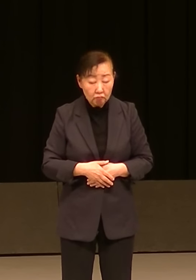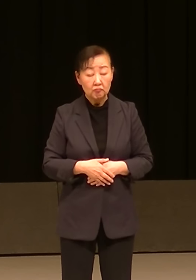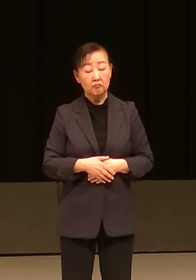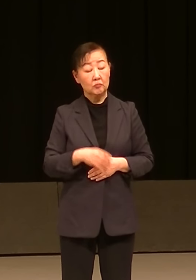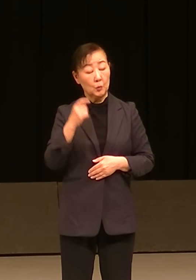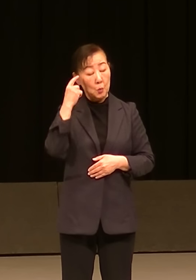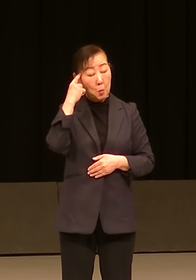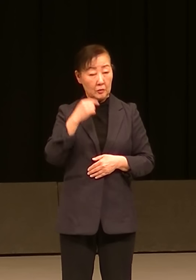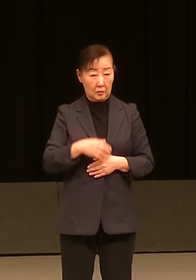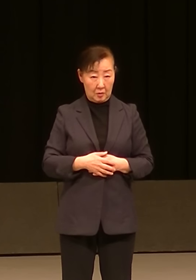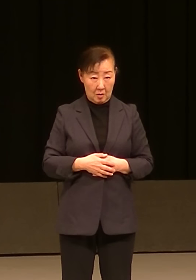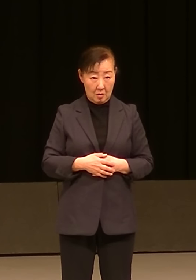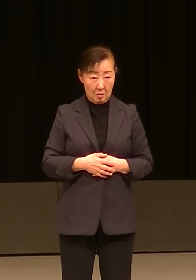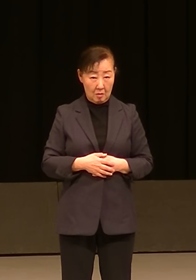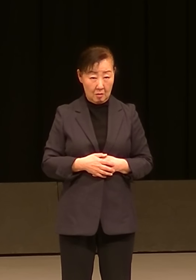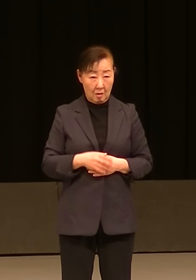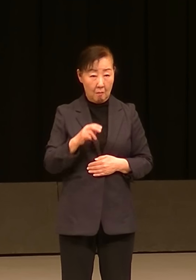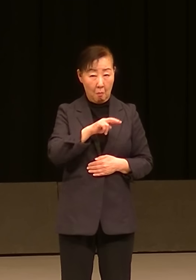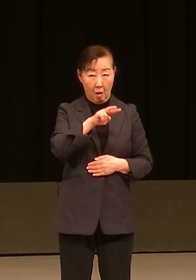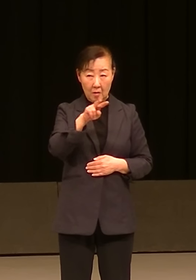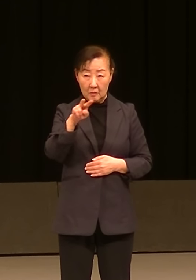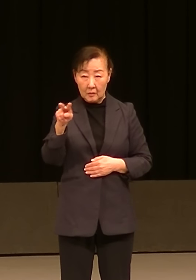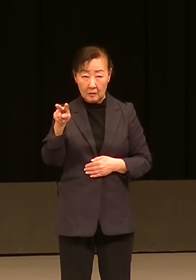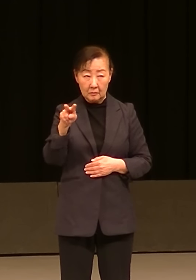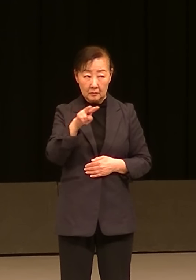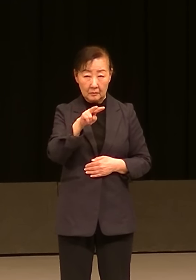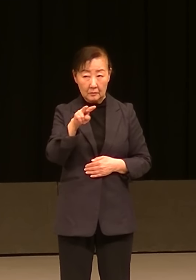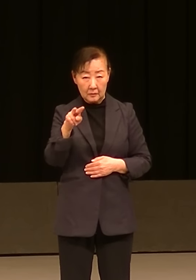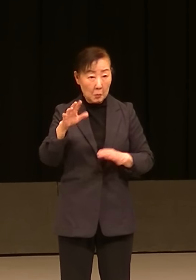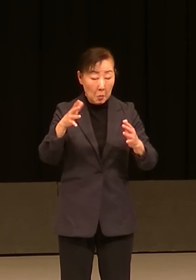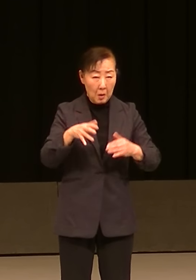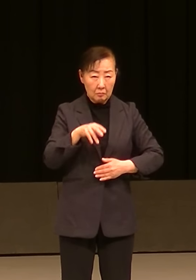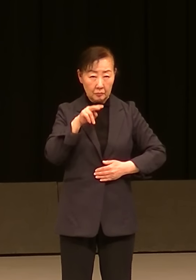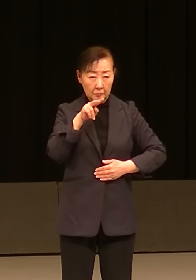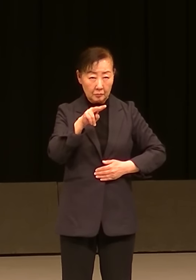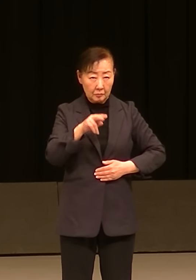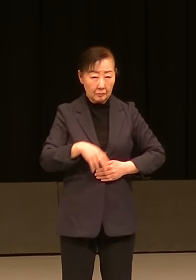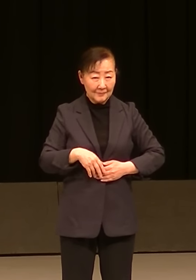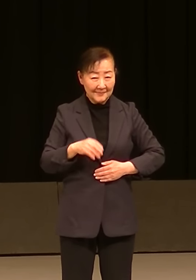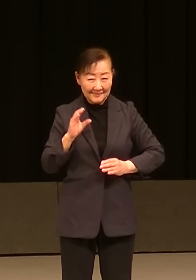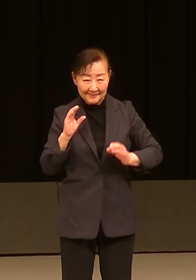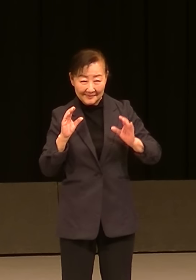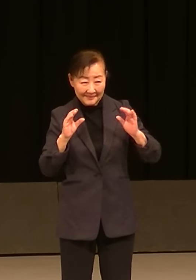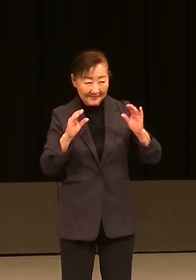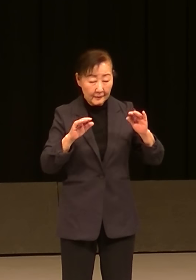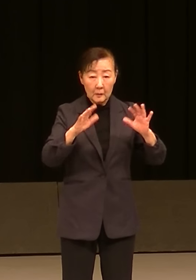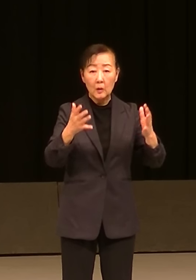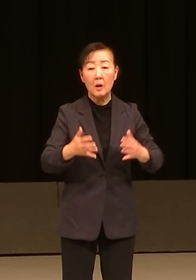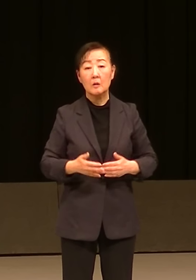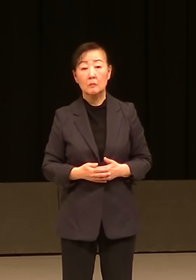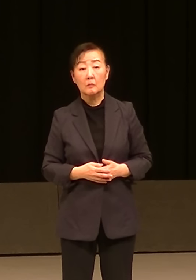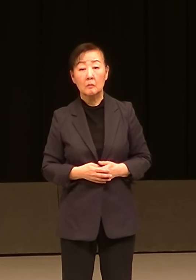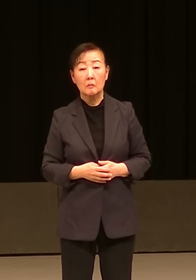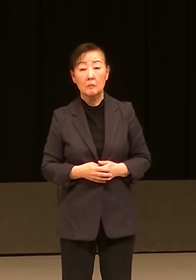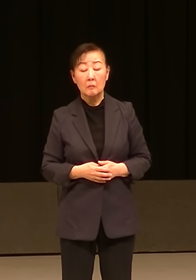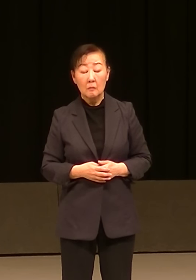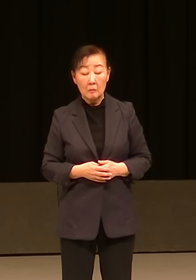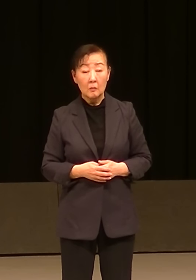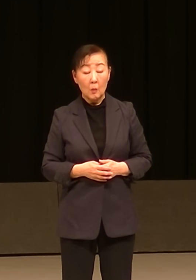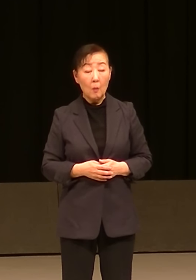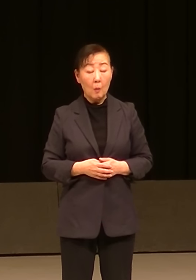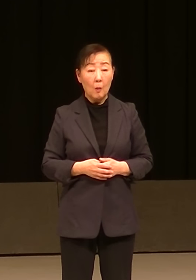ない、この周りに目を向けるとかいうこともない、声をかけるというようなこともない、それが